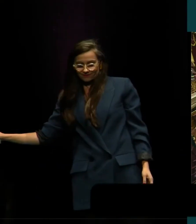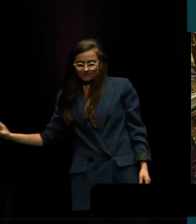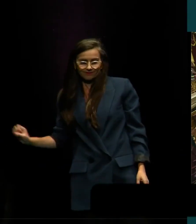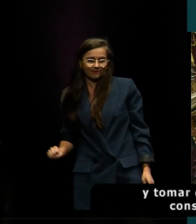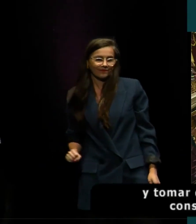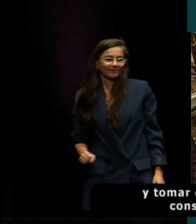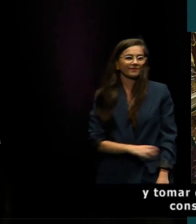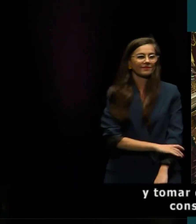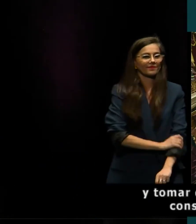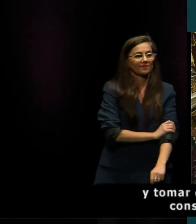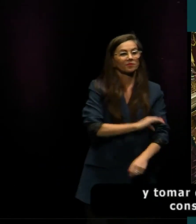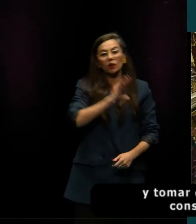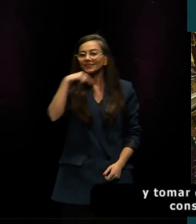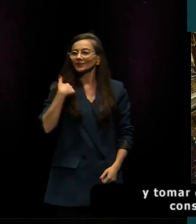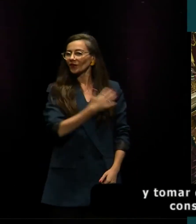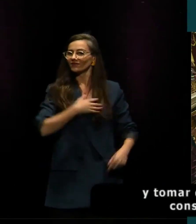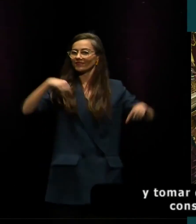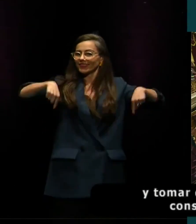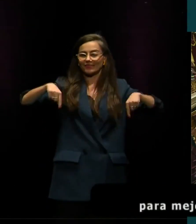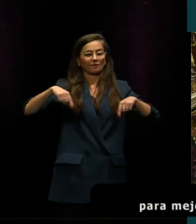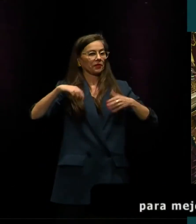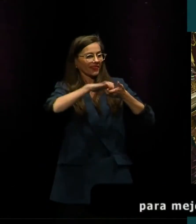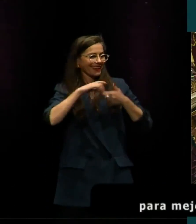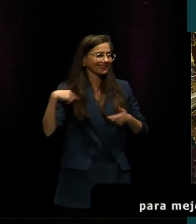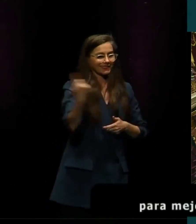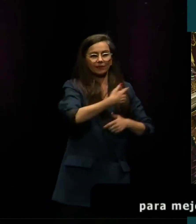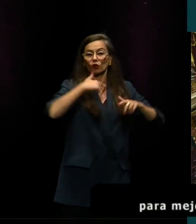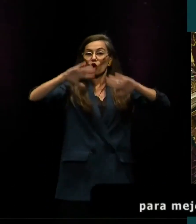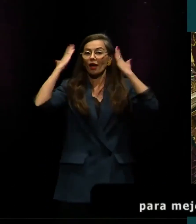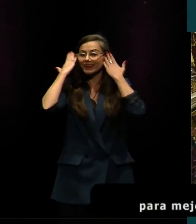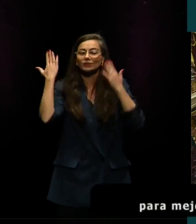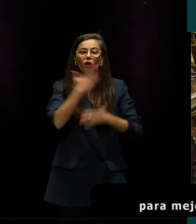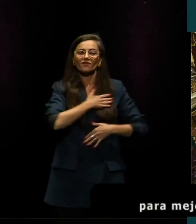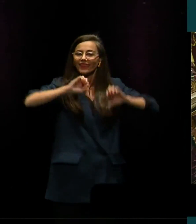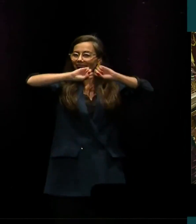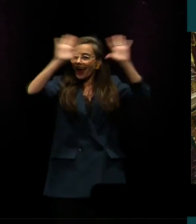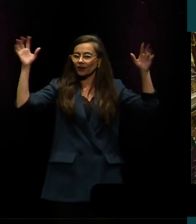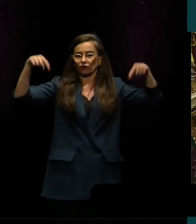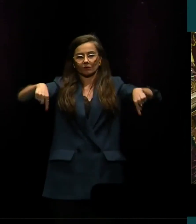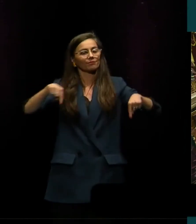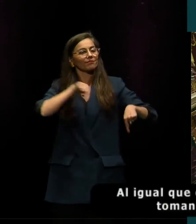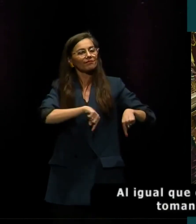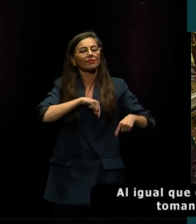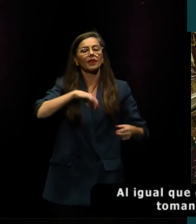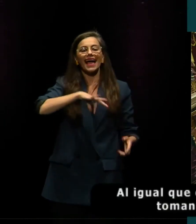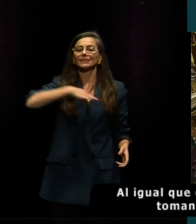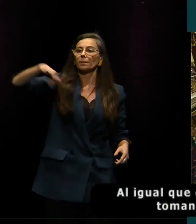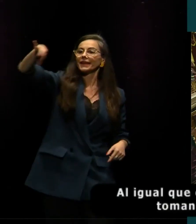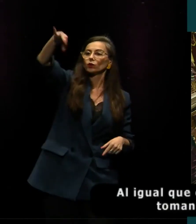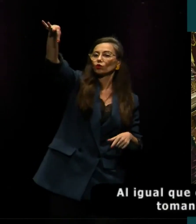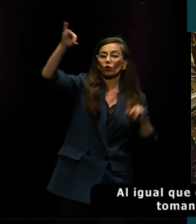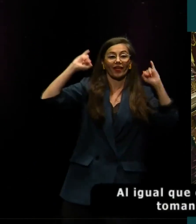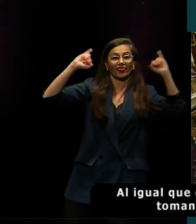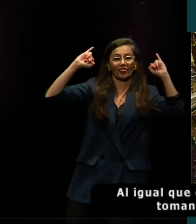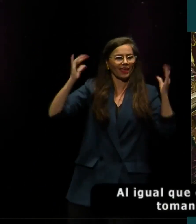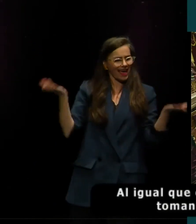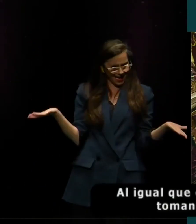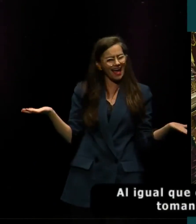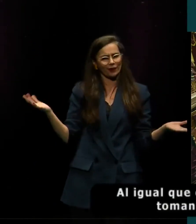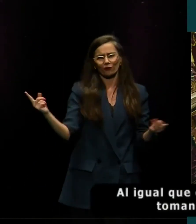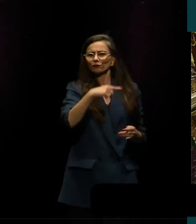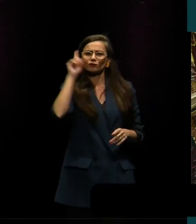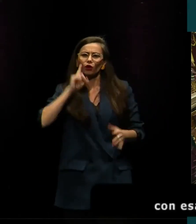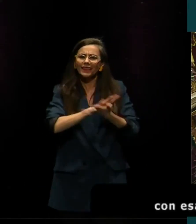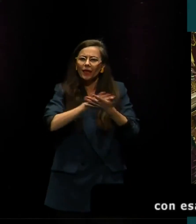se toman decisiones con esa misma intención. Por eso, en este congreso que aquí nos ocupa, tenemos que tener